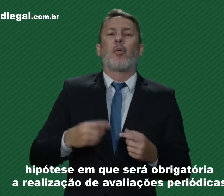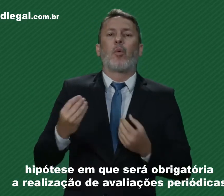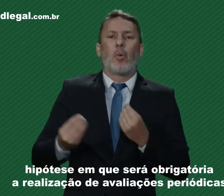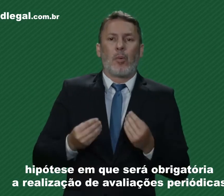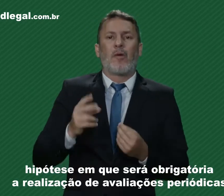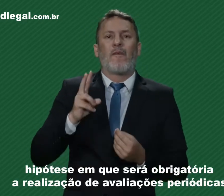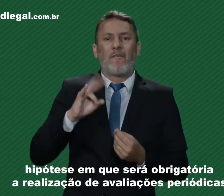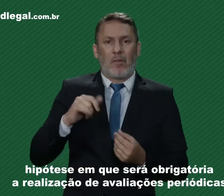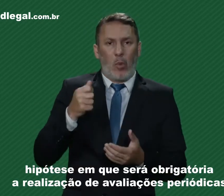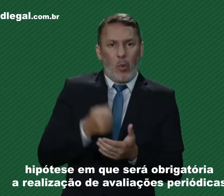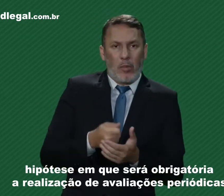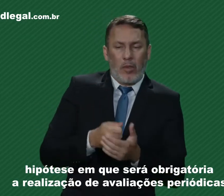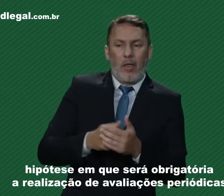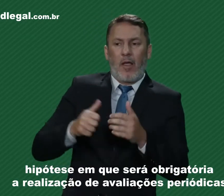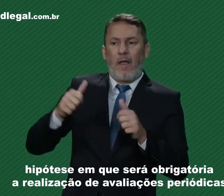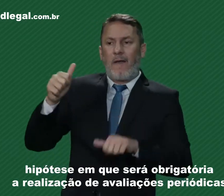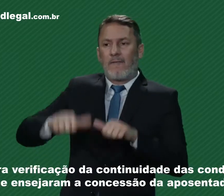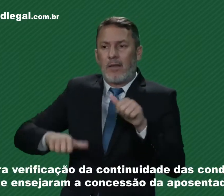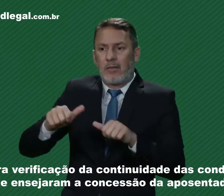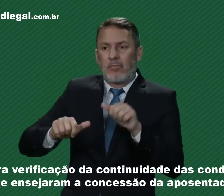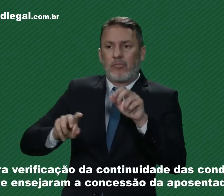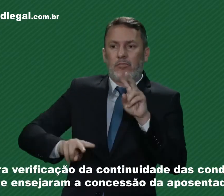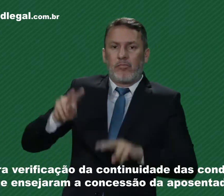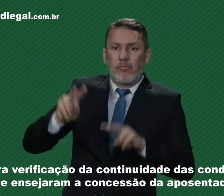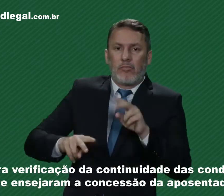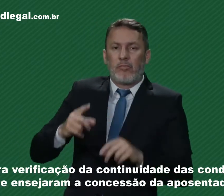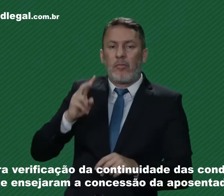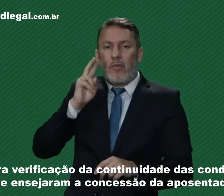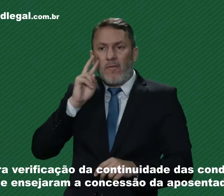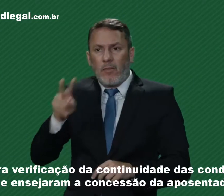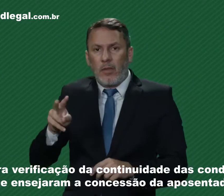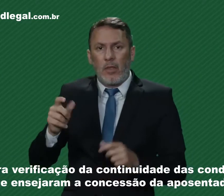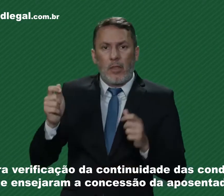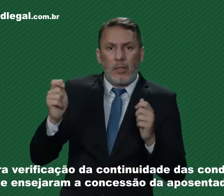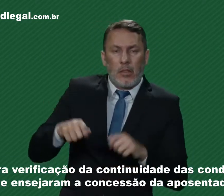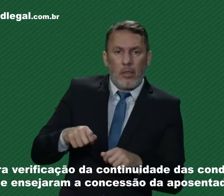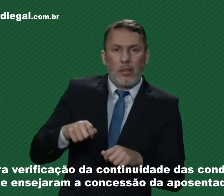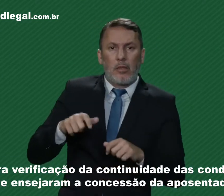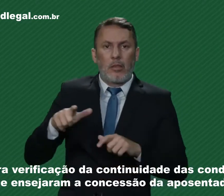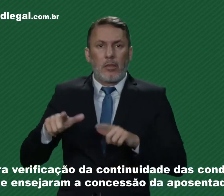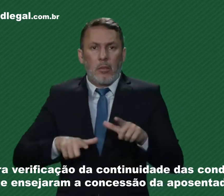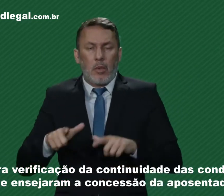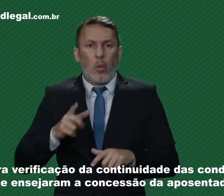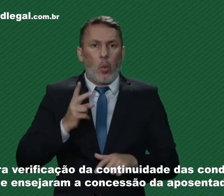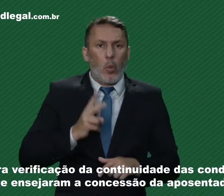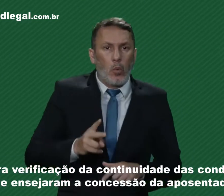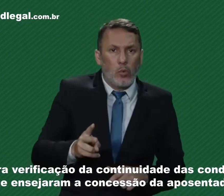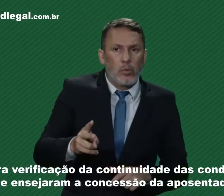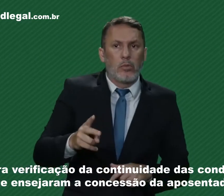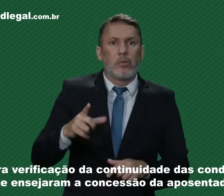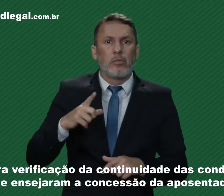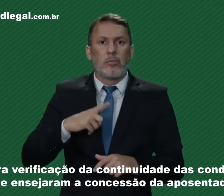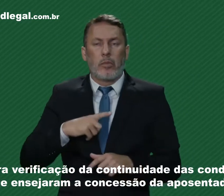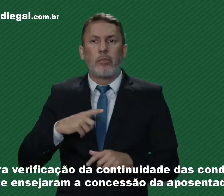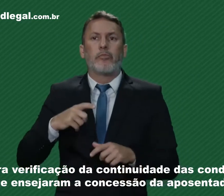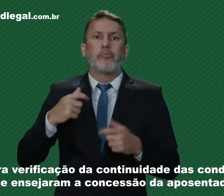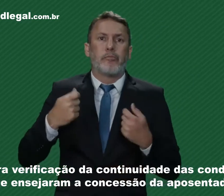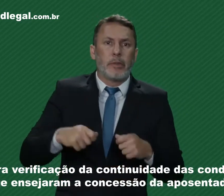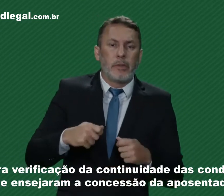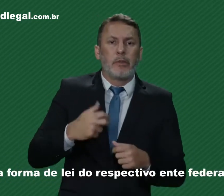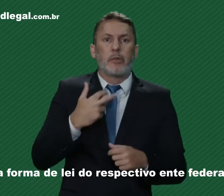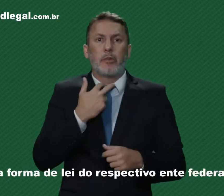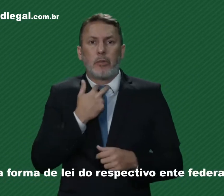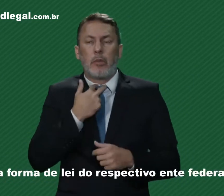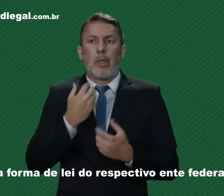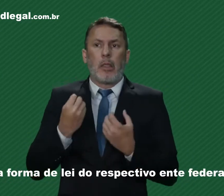a realização de avaliações periódicas para a verificação da continuidade das condições que ensejaram a concessão da